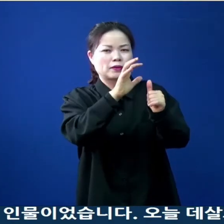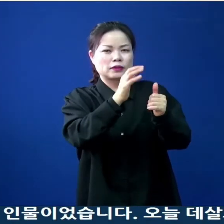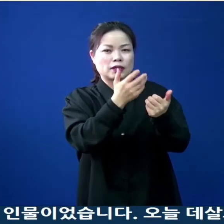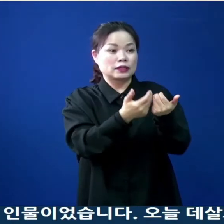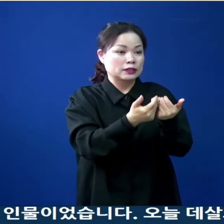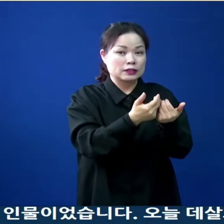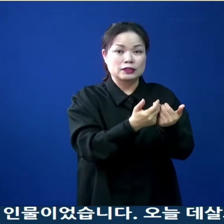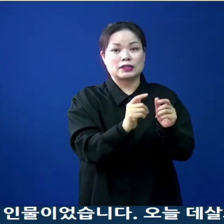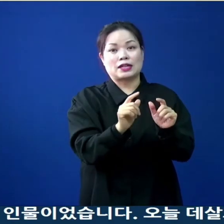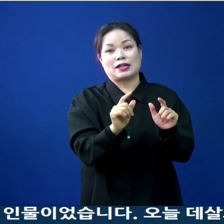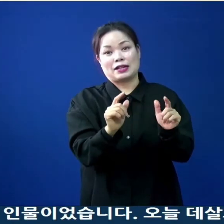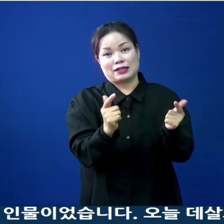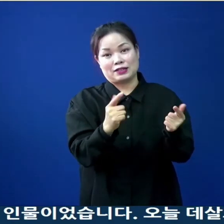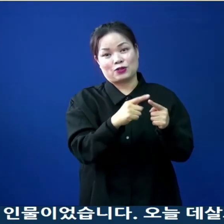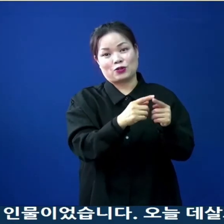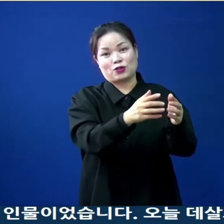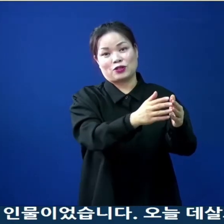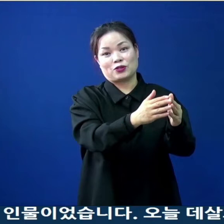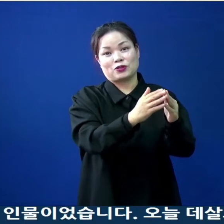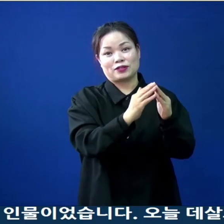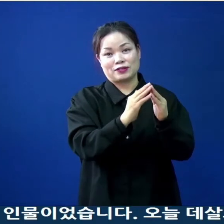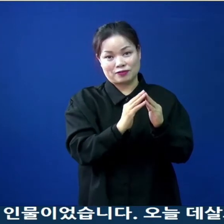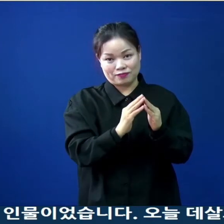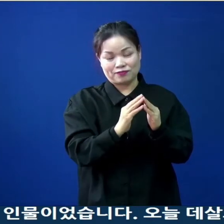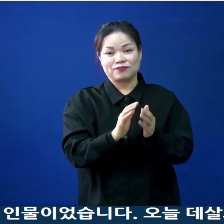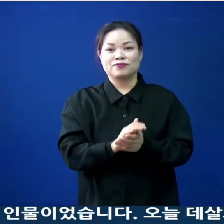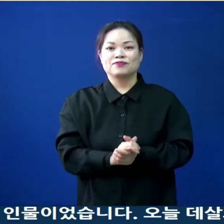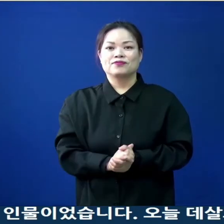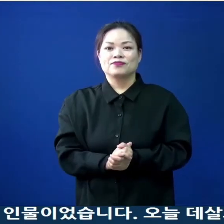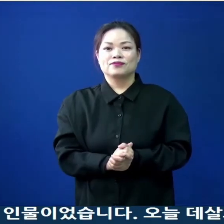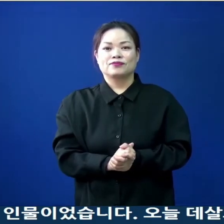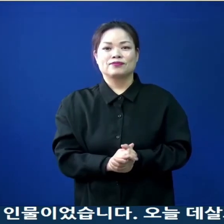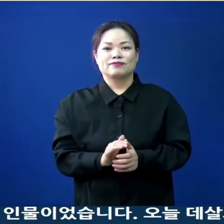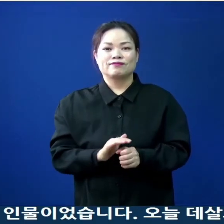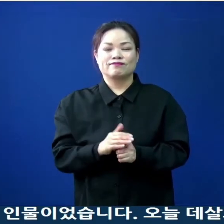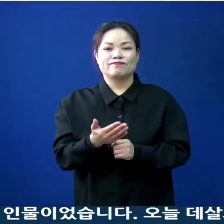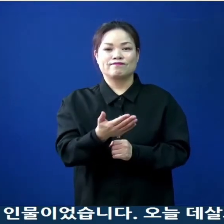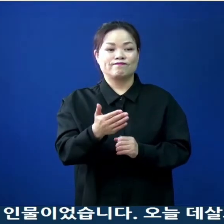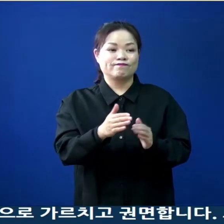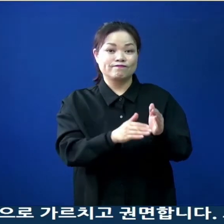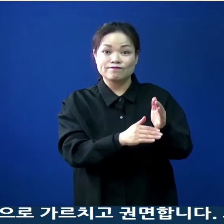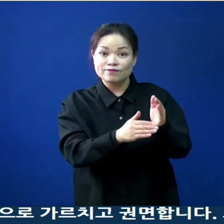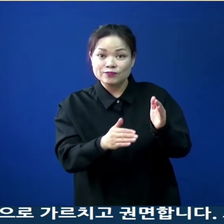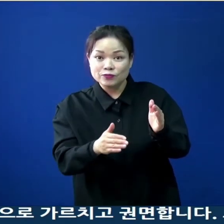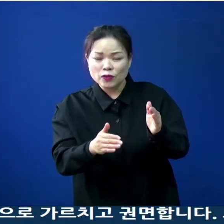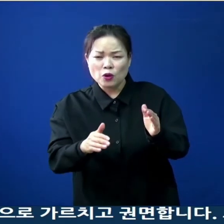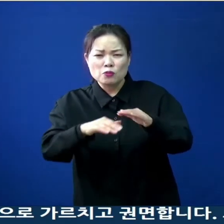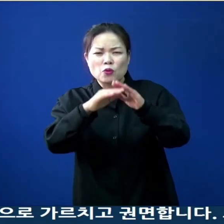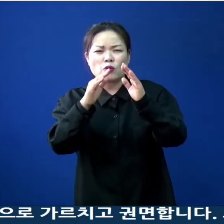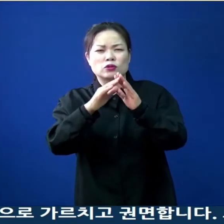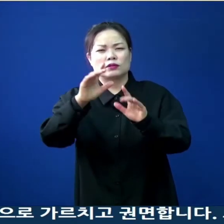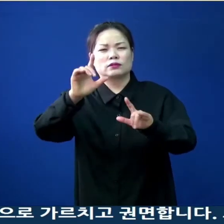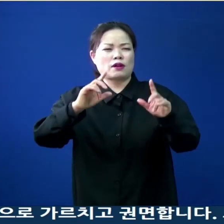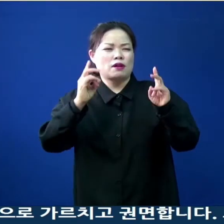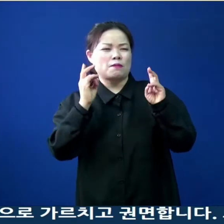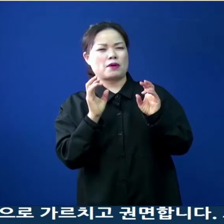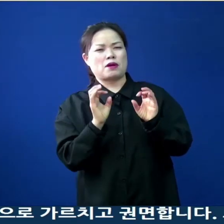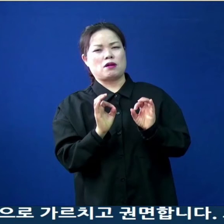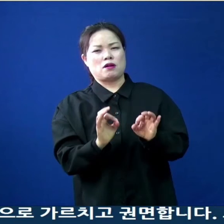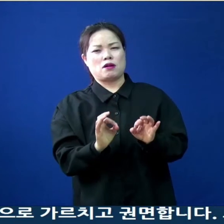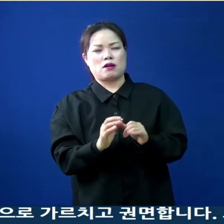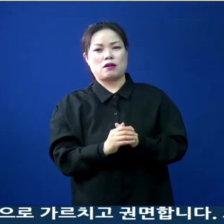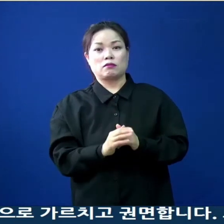않는 교회로 세워져 갔던 것입니다. 우리 사랑하는 성도 여러분, 이 모든 상황을